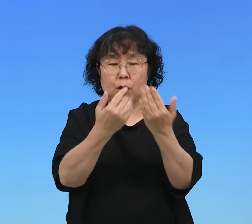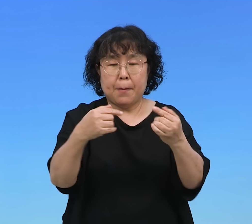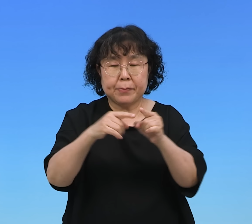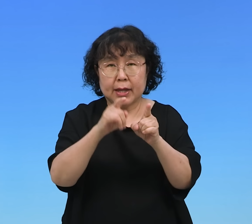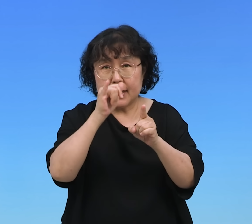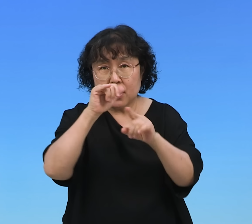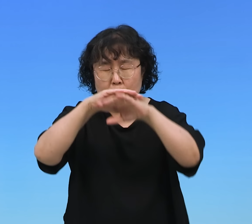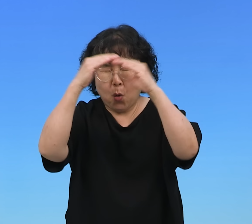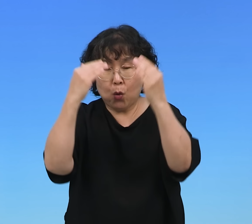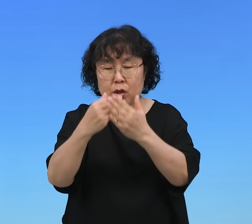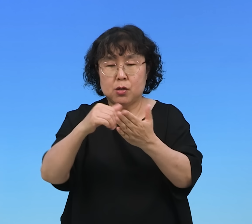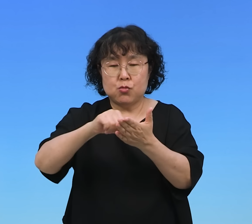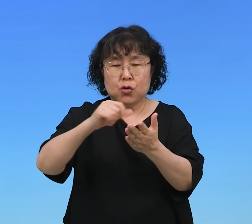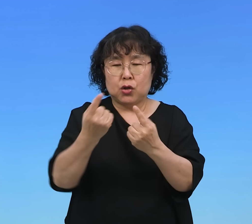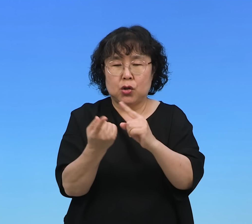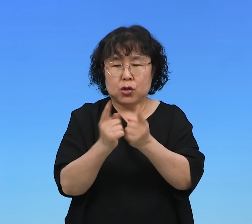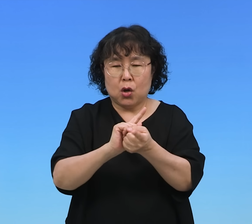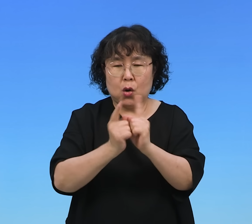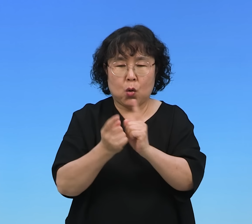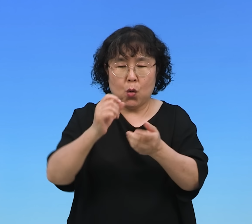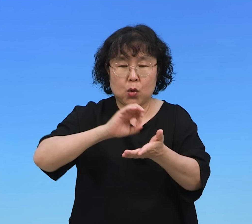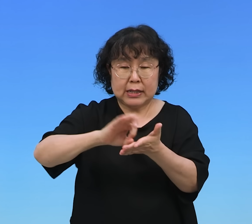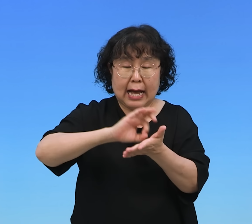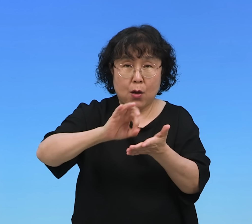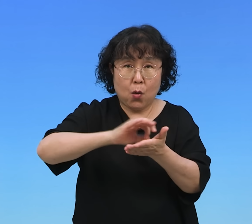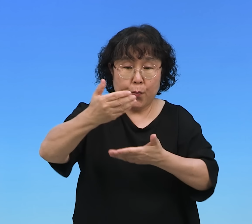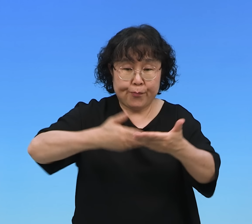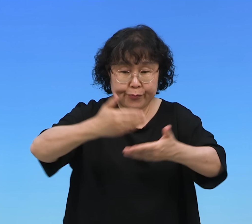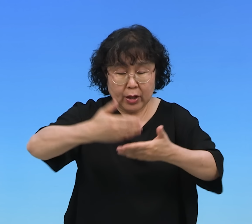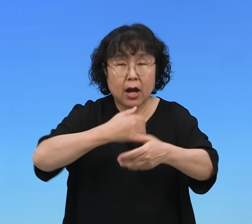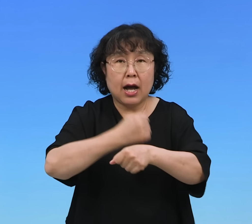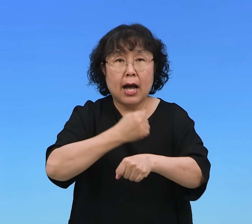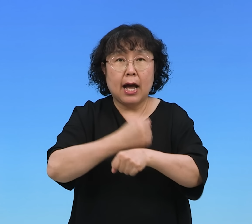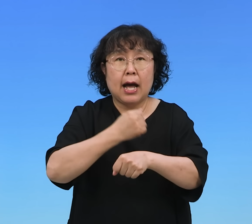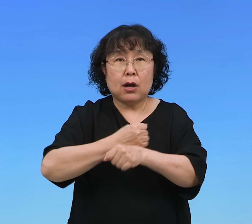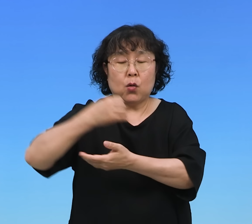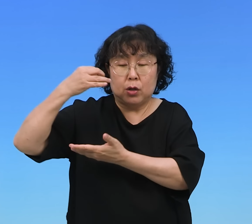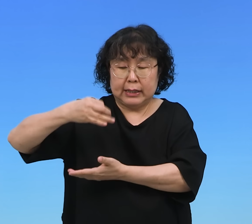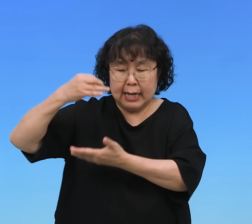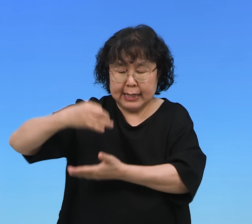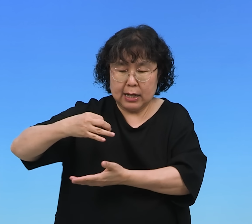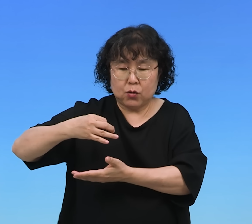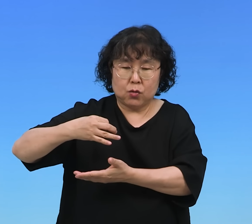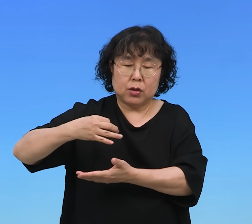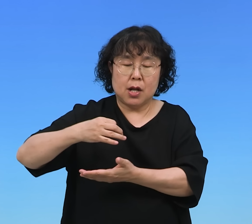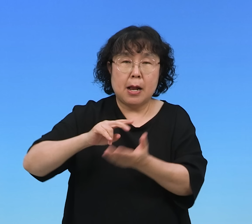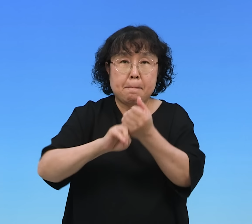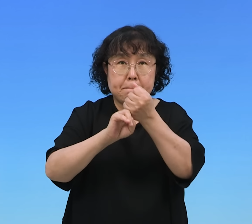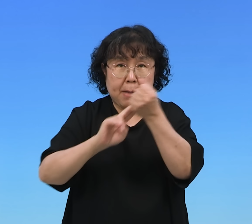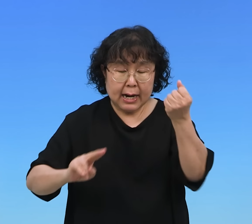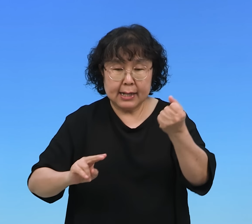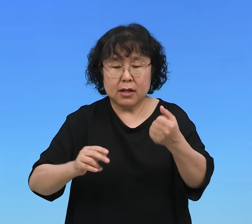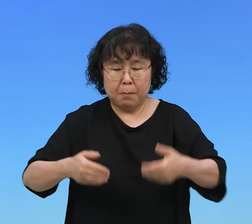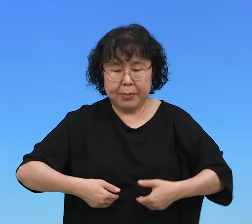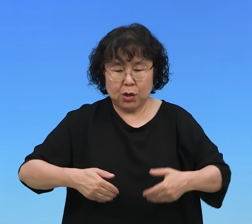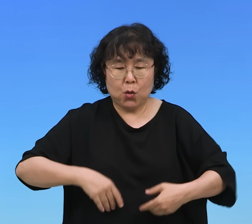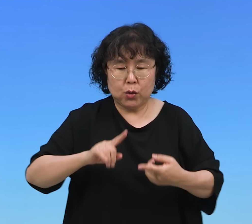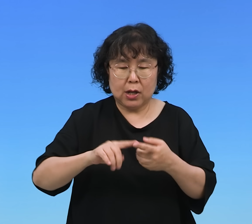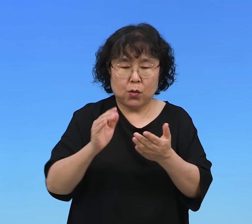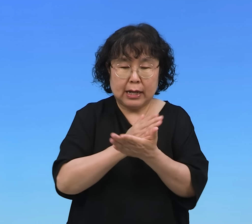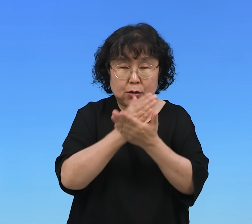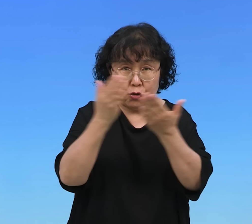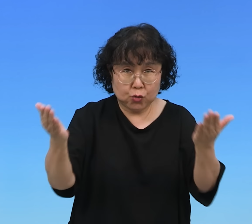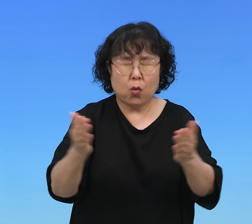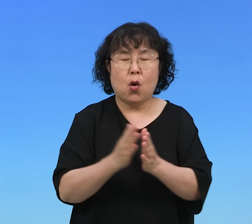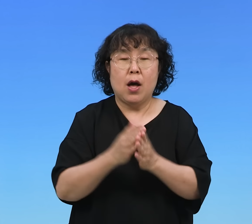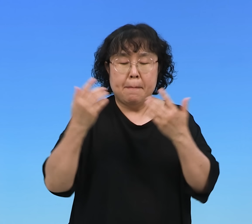함께 있어 모든 물건을 서로 통용하고 또 재산과 소유를 팔아 각 사람의 필요를 따라 나눠주며 날마다 마음을 같이하여